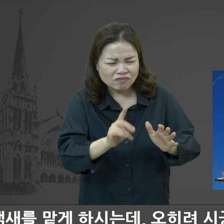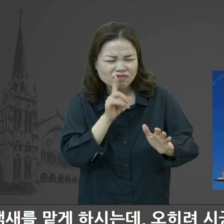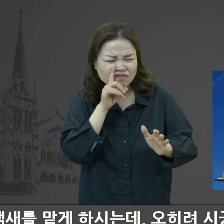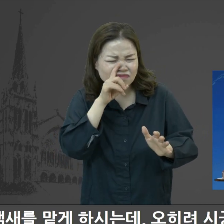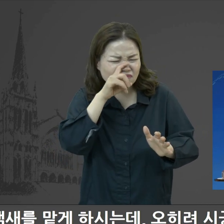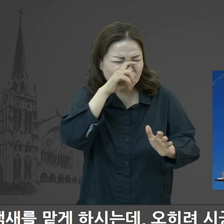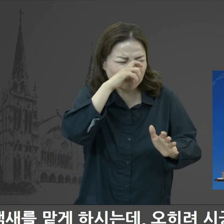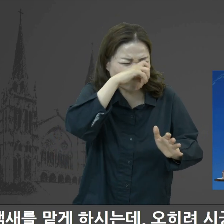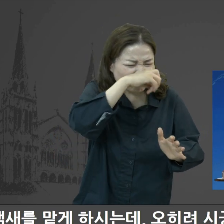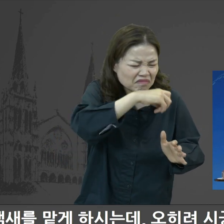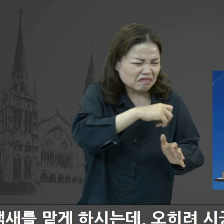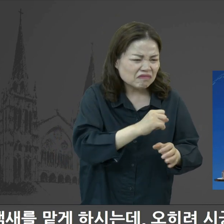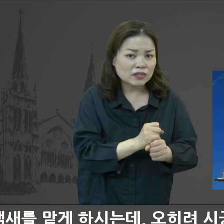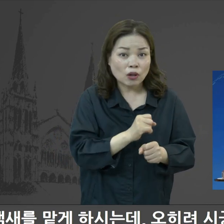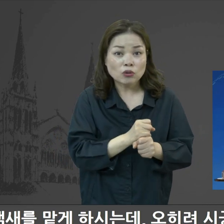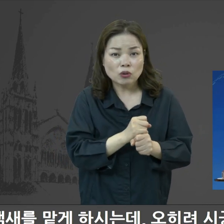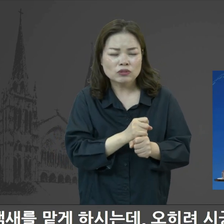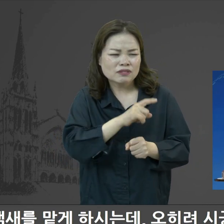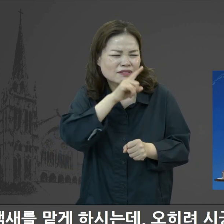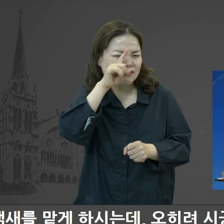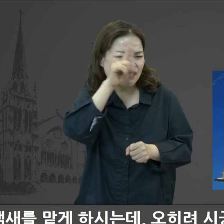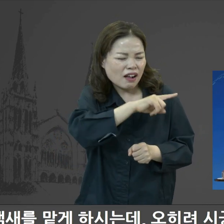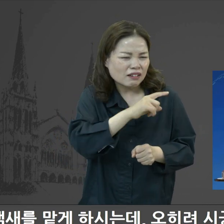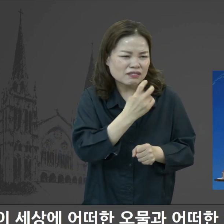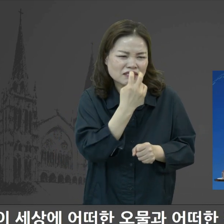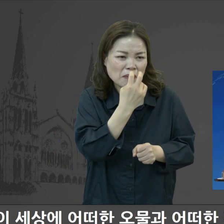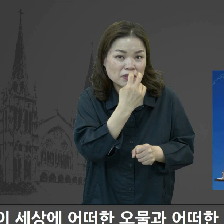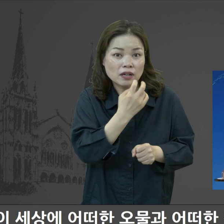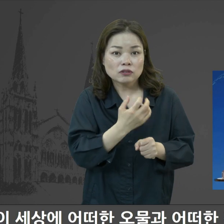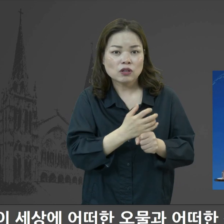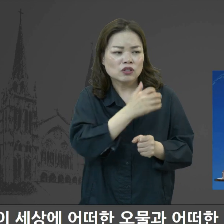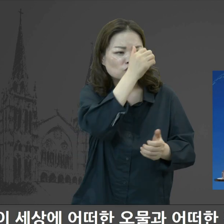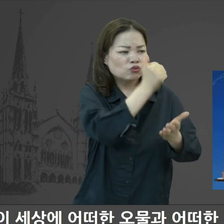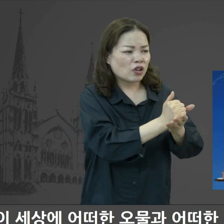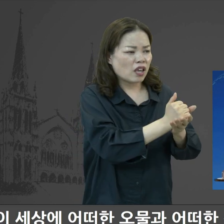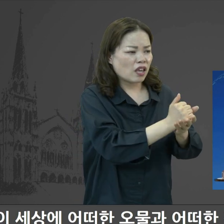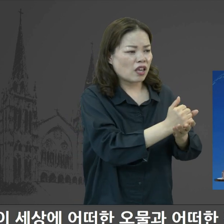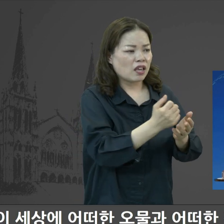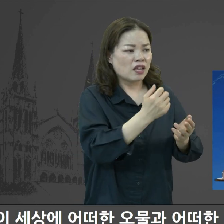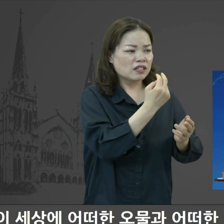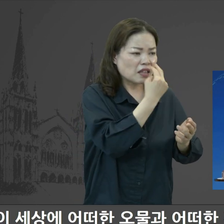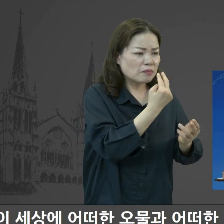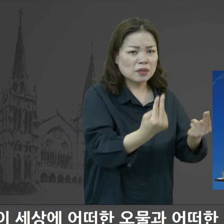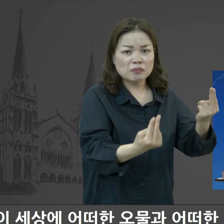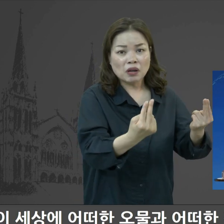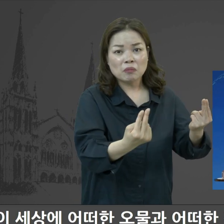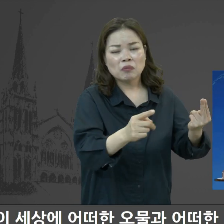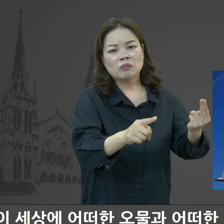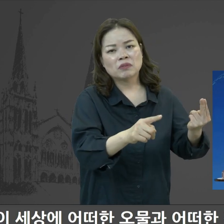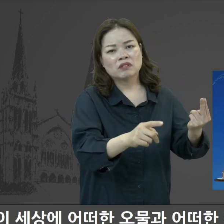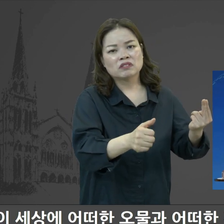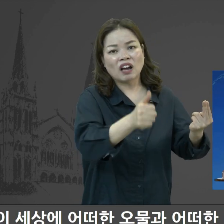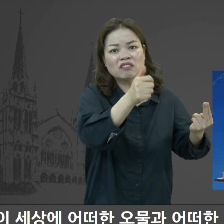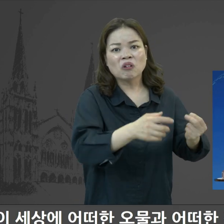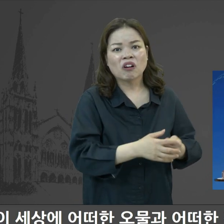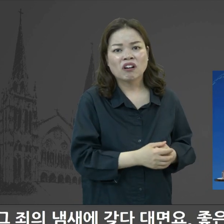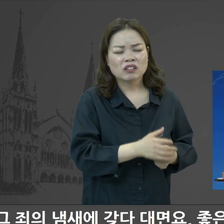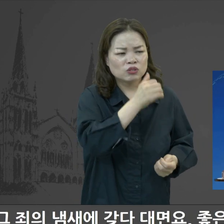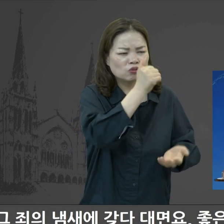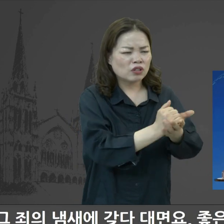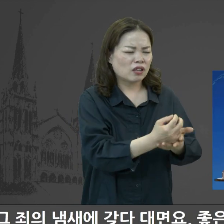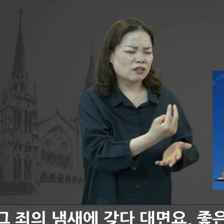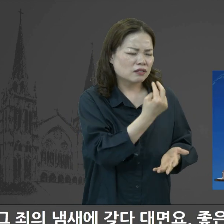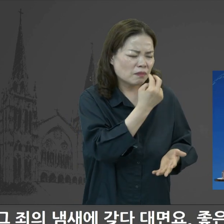오물과 어떠한 정말 그런 악취를 갖다 놔도요, 그 죄의 냄새에 갖다 대면요, 좋은 냄새예요. 죄의 냄새가